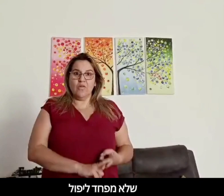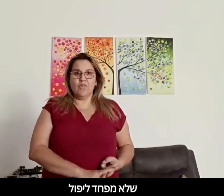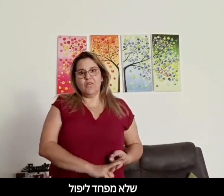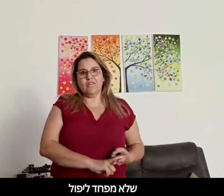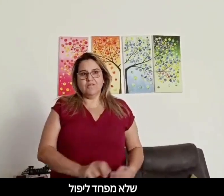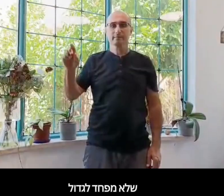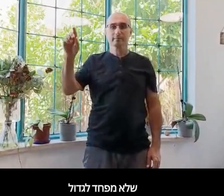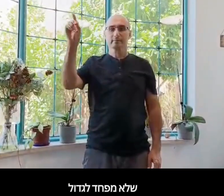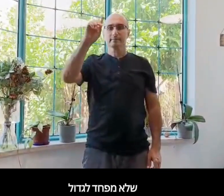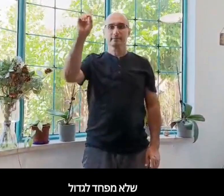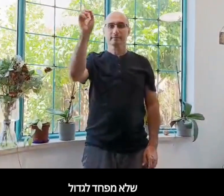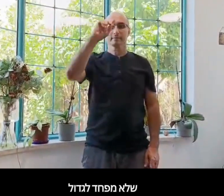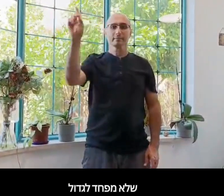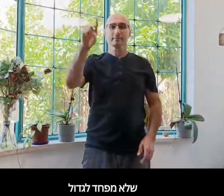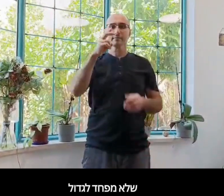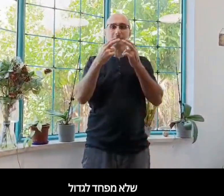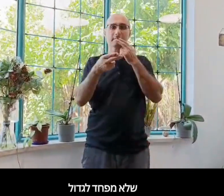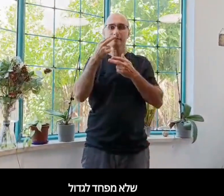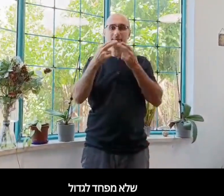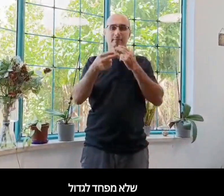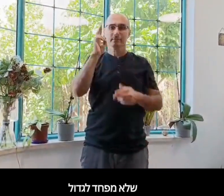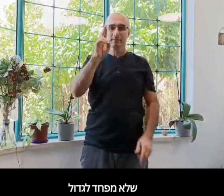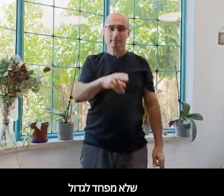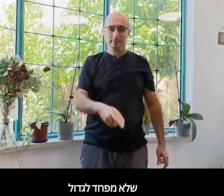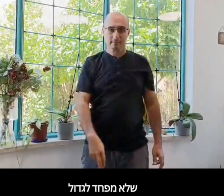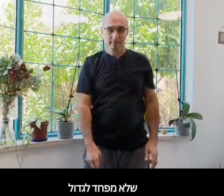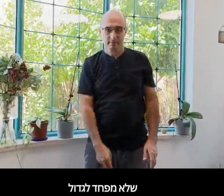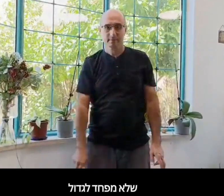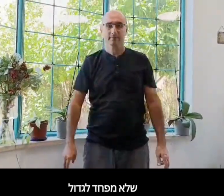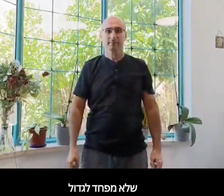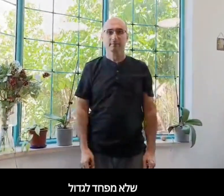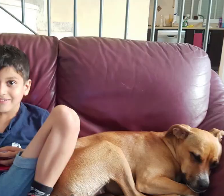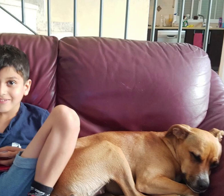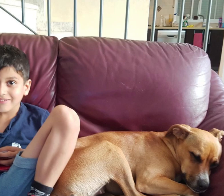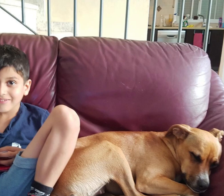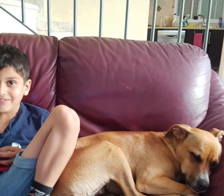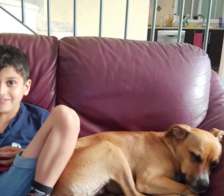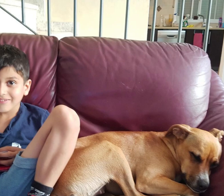ליפול, שלא מפחד לגדול.